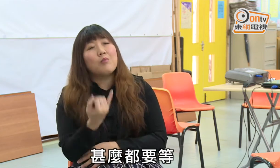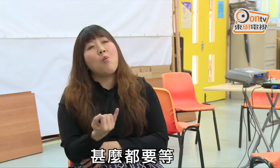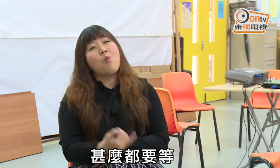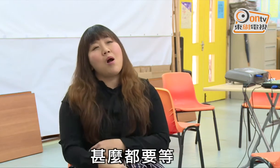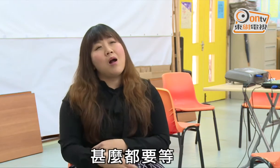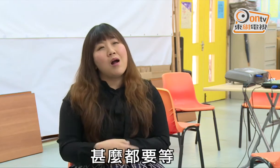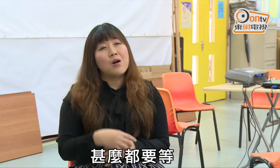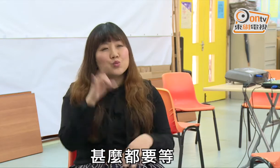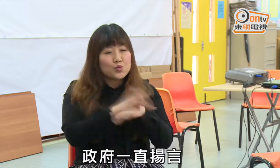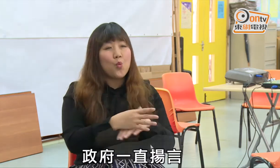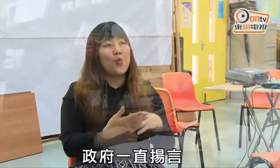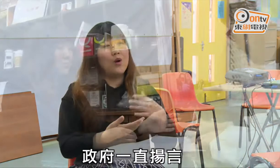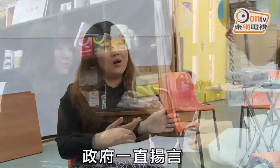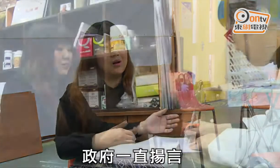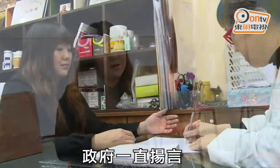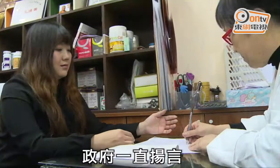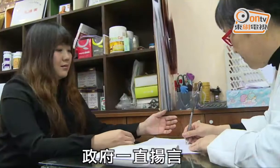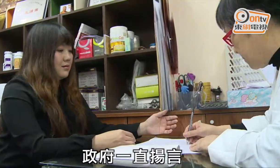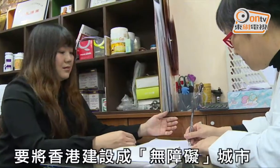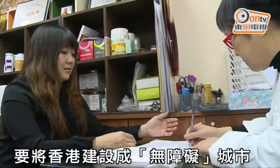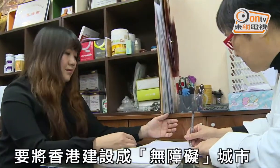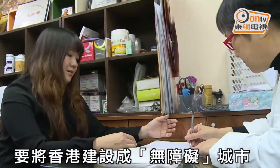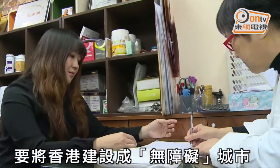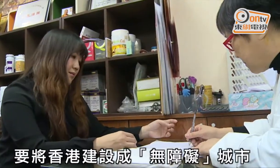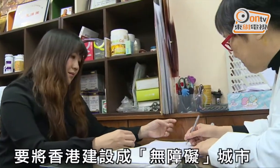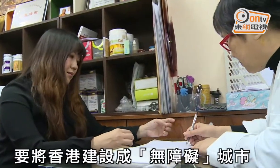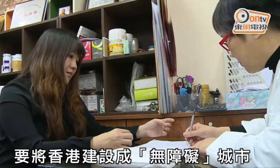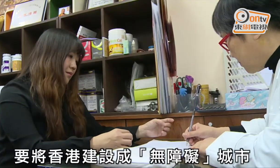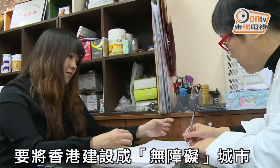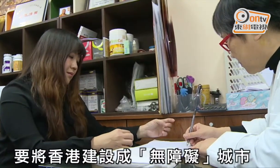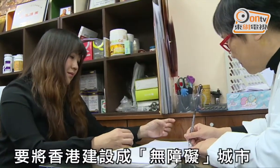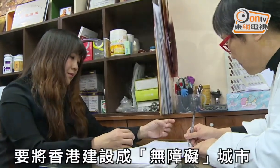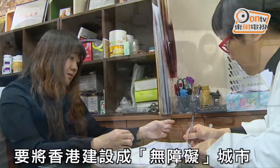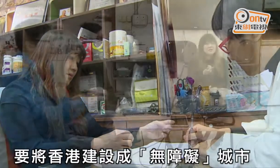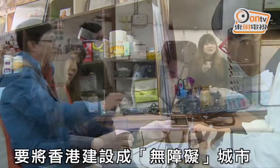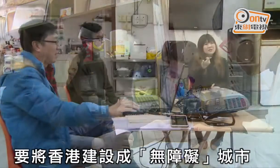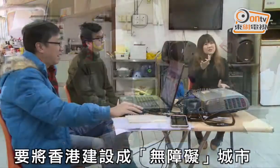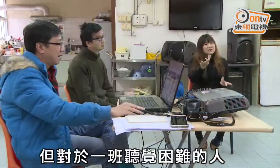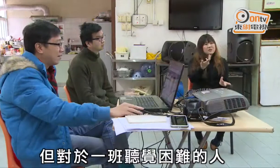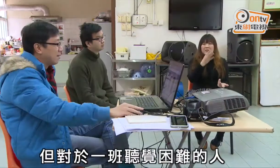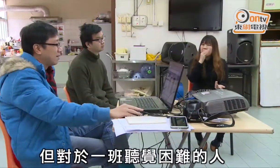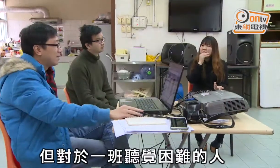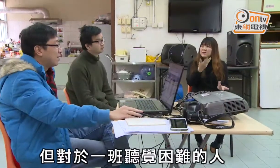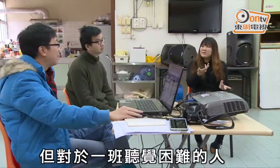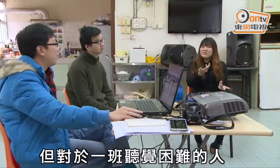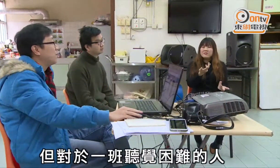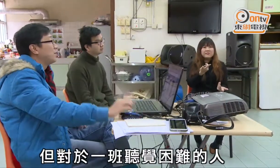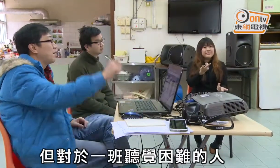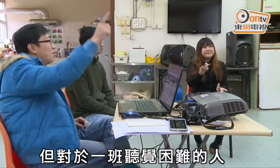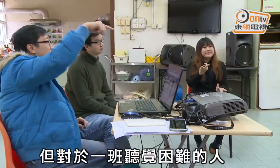等。 政府一直揚言要將香港建設成無障礙城市，但係對於一班聽覺有困難嘅